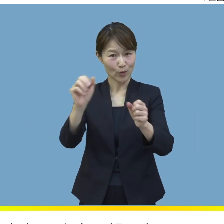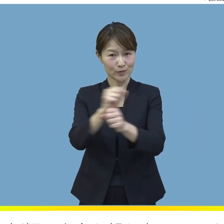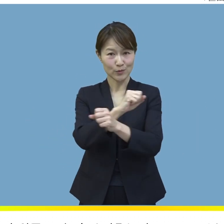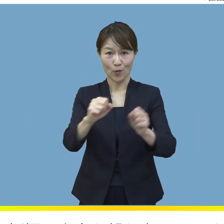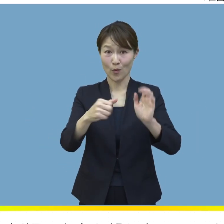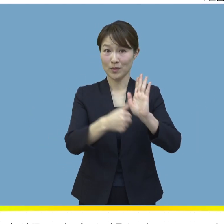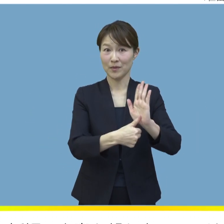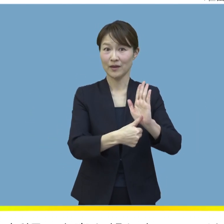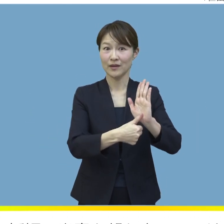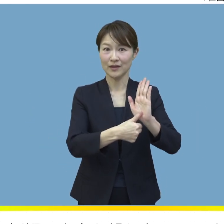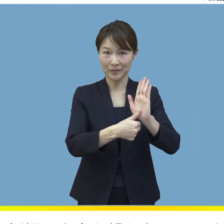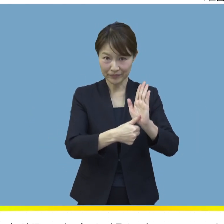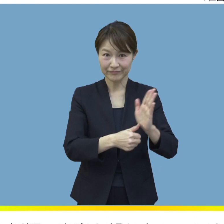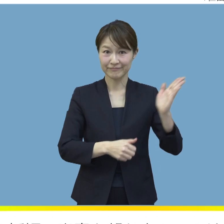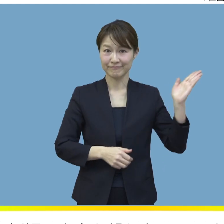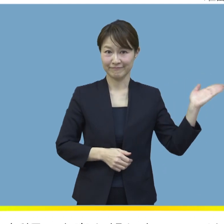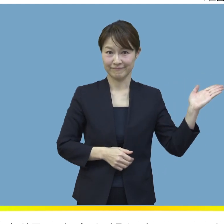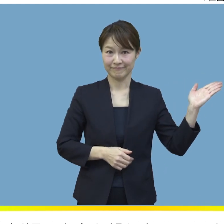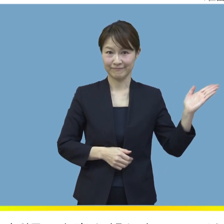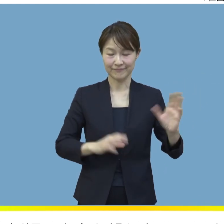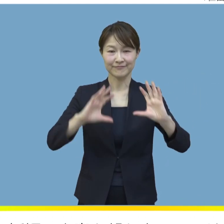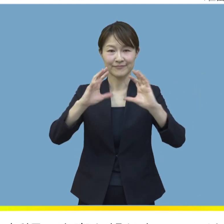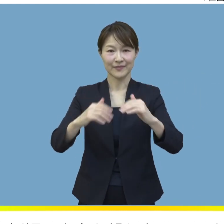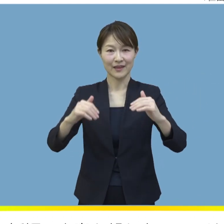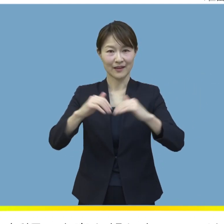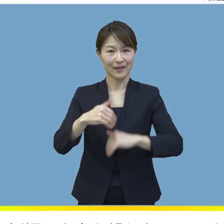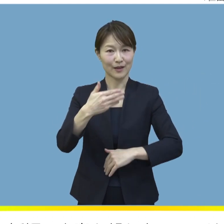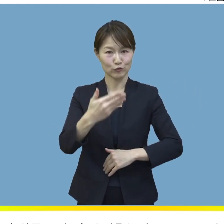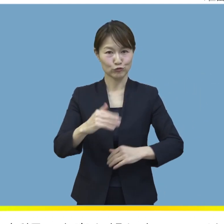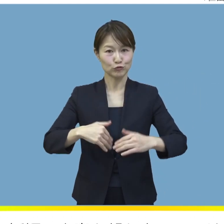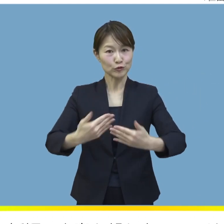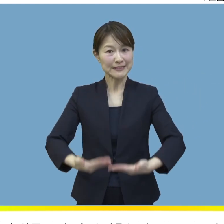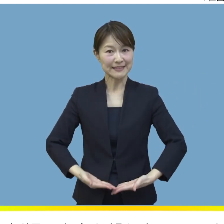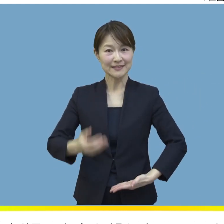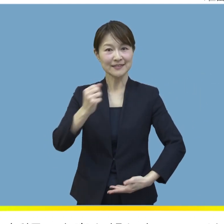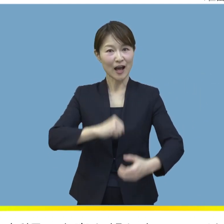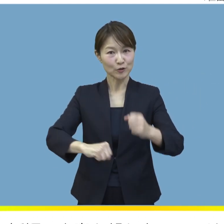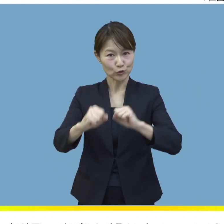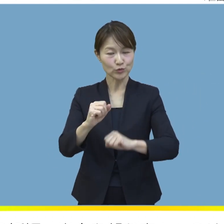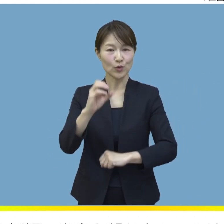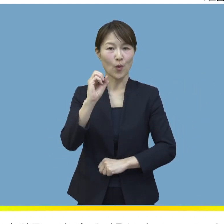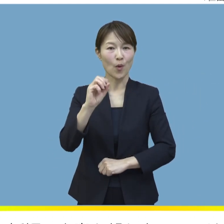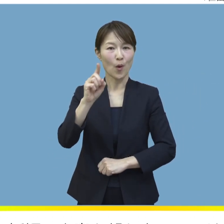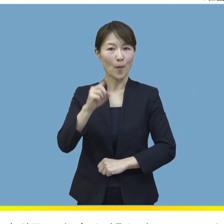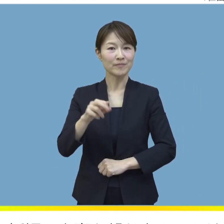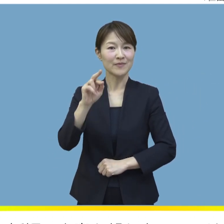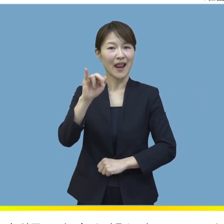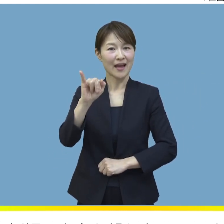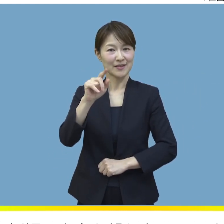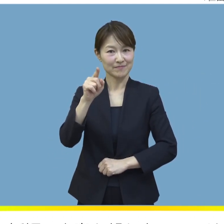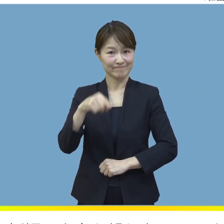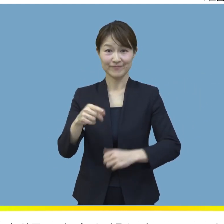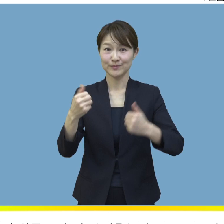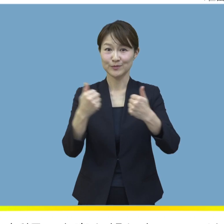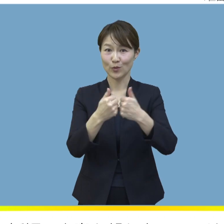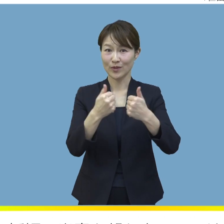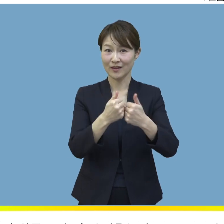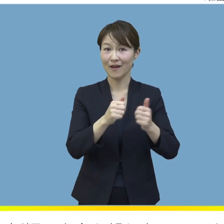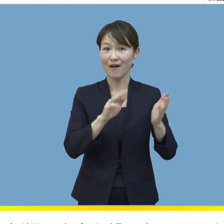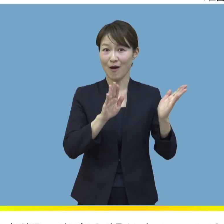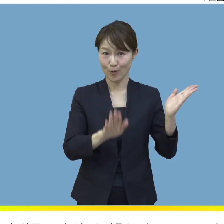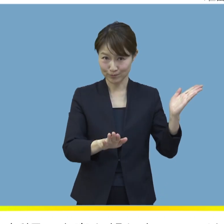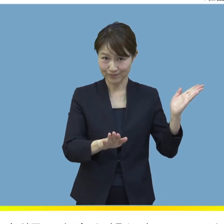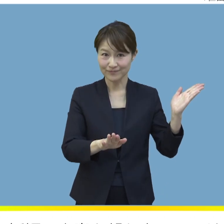て世田谷区妊活オンライン相談を行っています